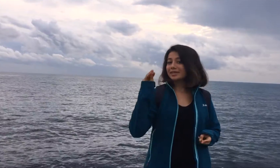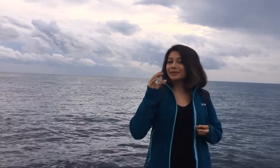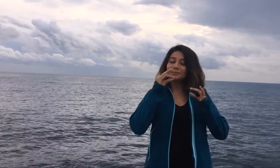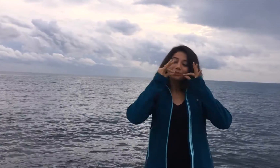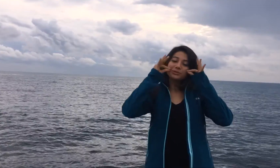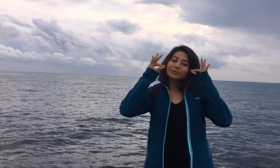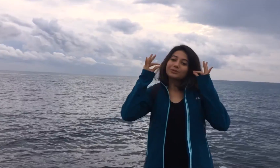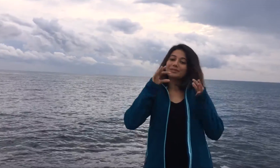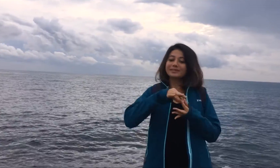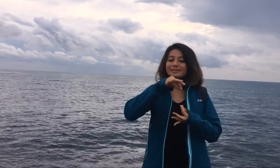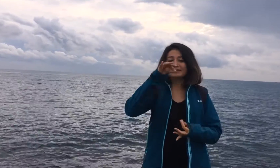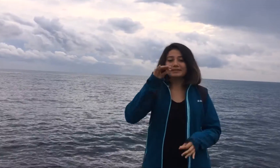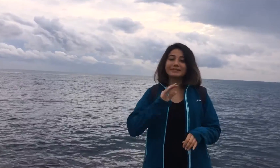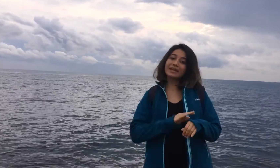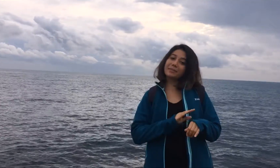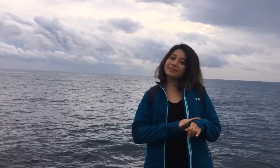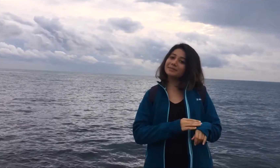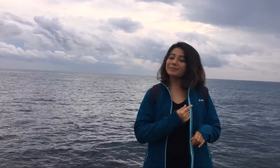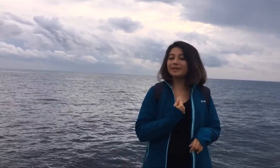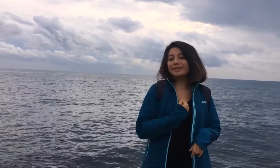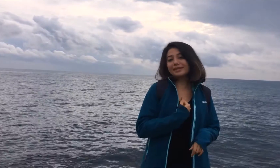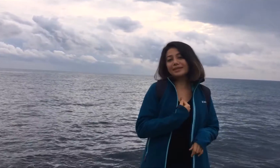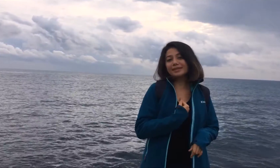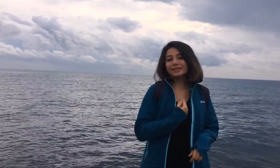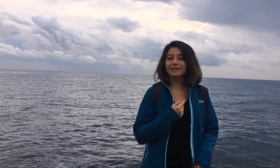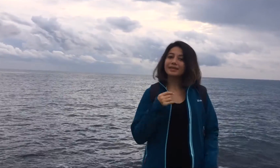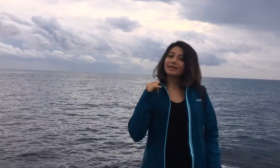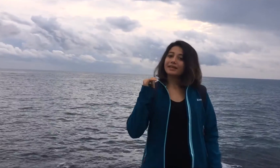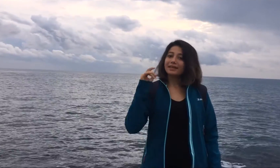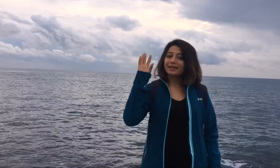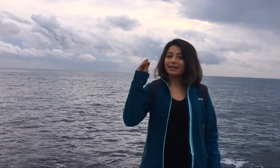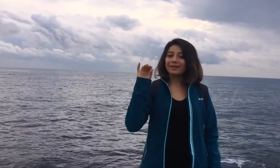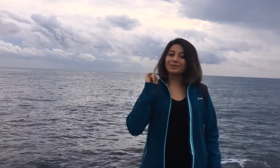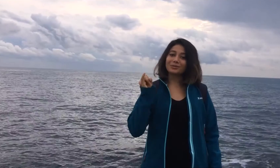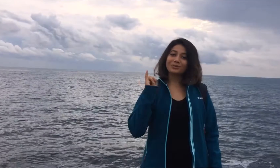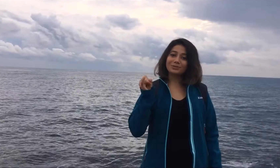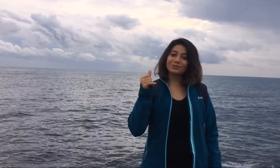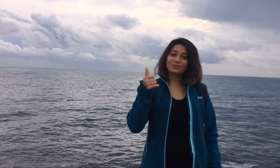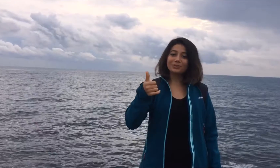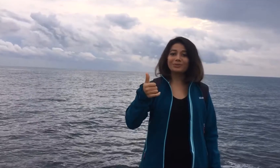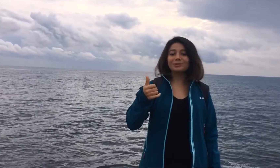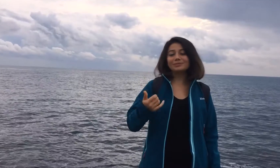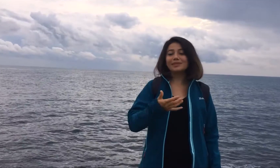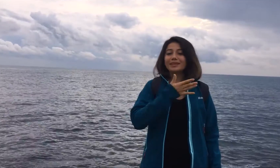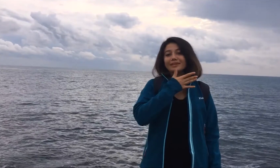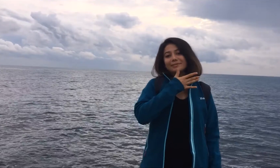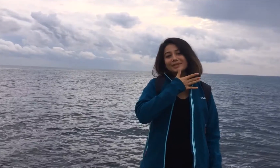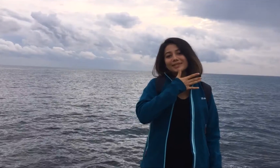Dünyanın en mutlu insanı yaptın beni. En kötü günümde bile.